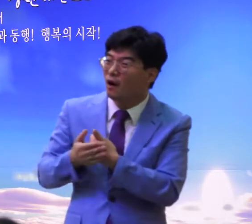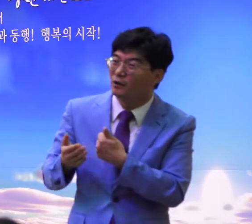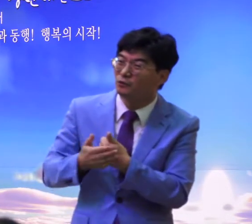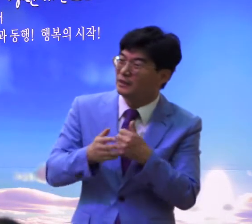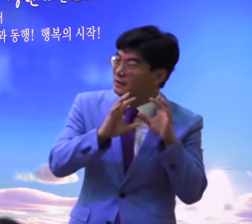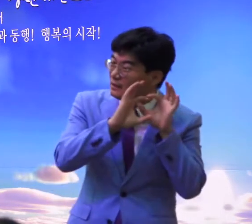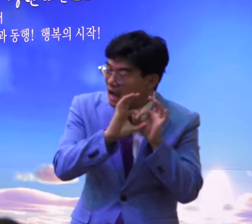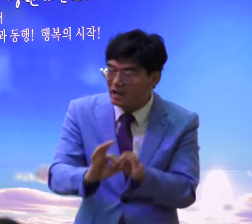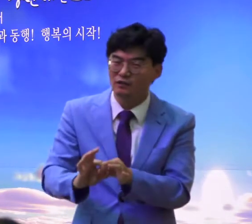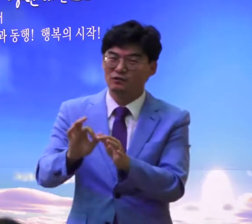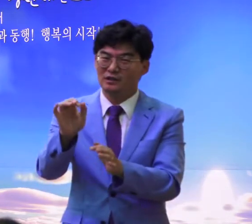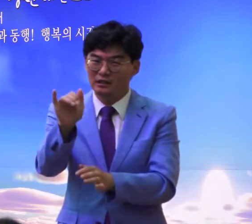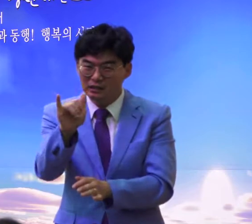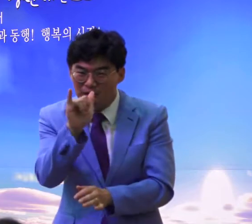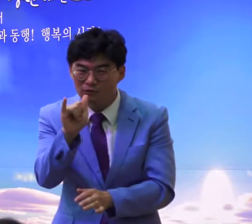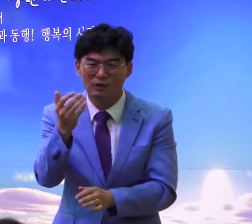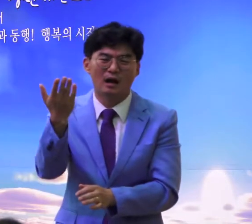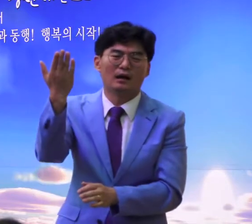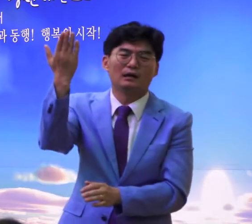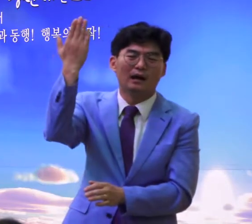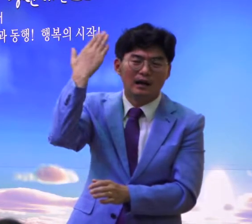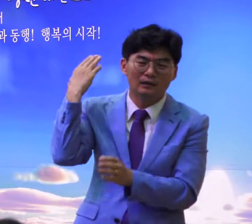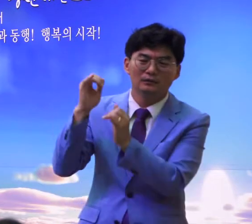못하는 모습으로 살게 될까요?